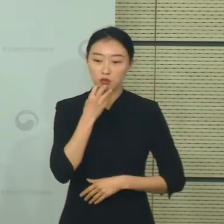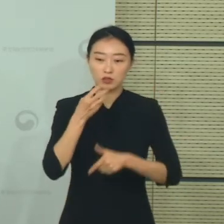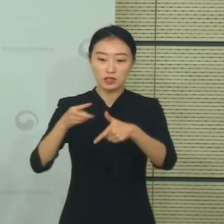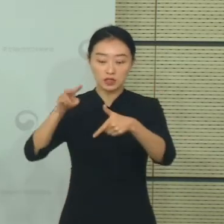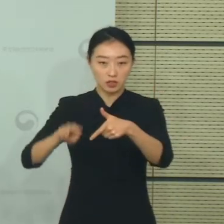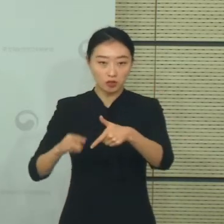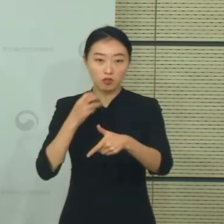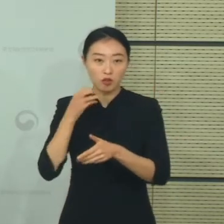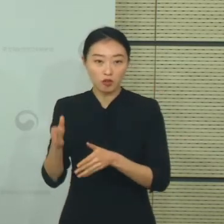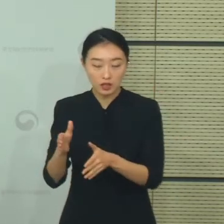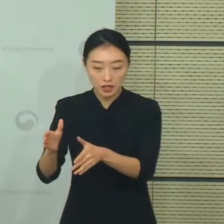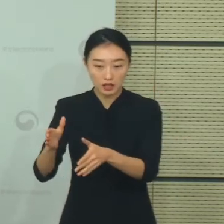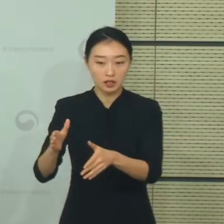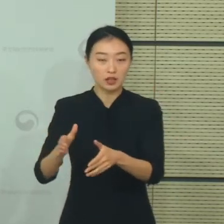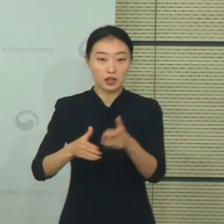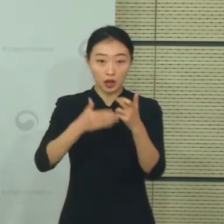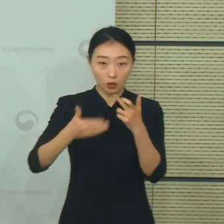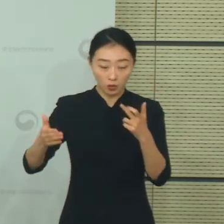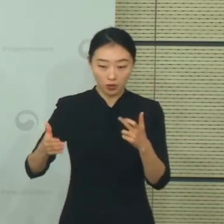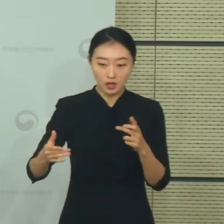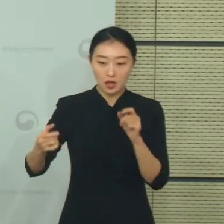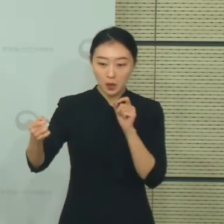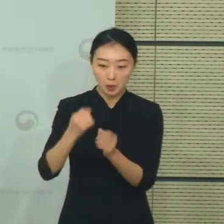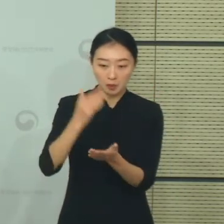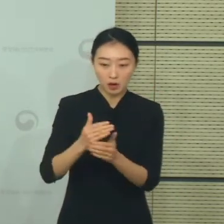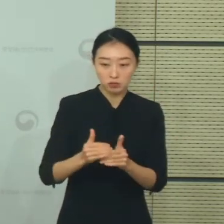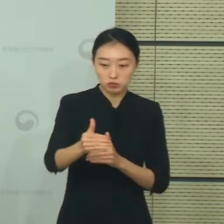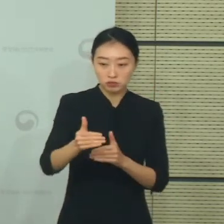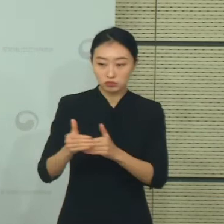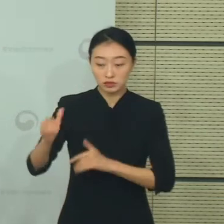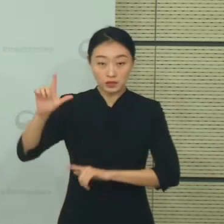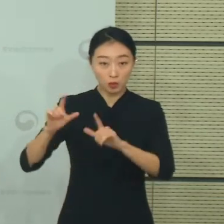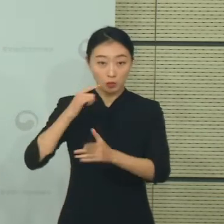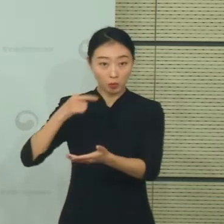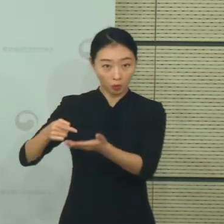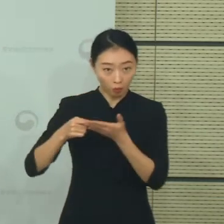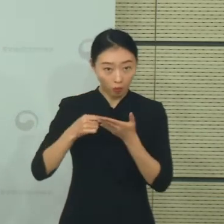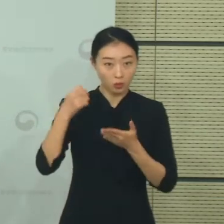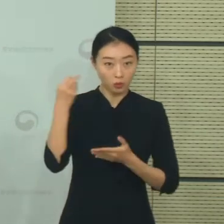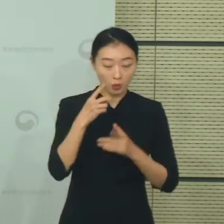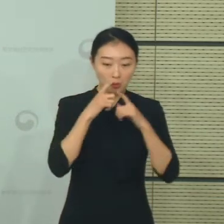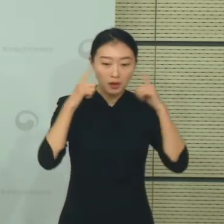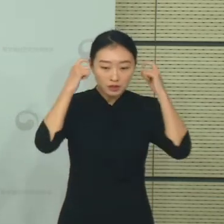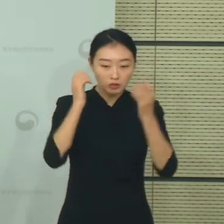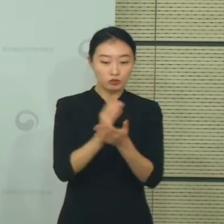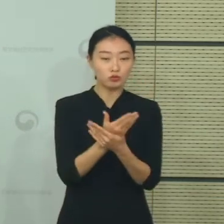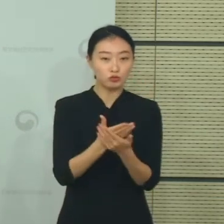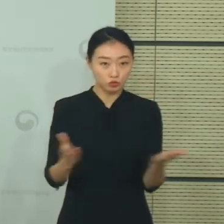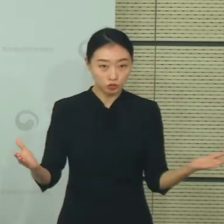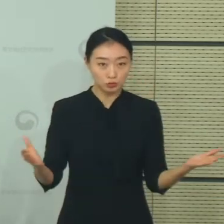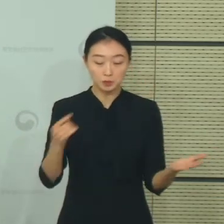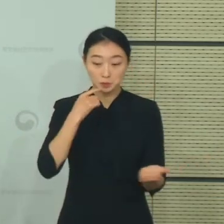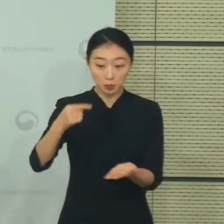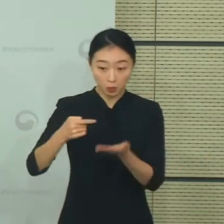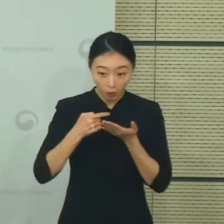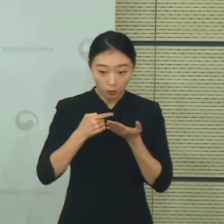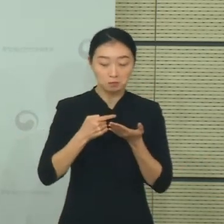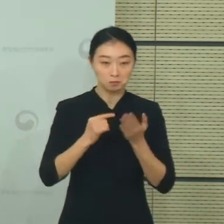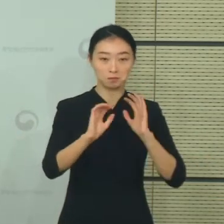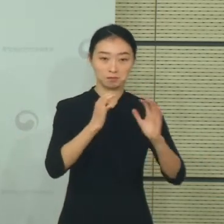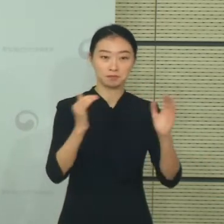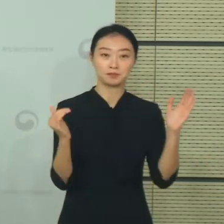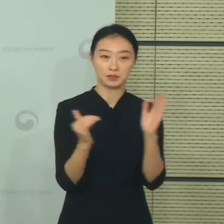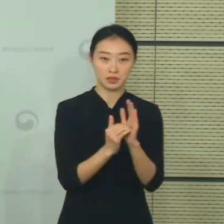인천, 경기, 강원의 사회적 거리두기 이행 상황을 보고받고 마스크, 수급 동향 등을 보고받고